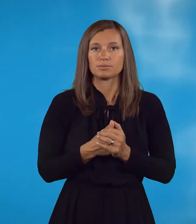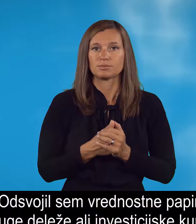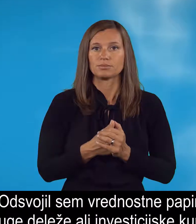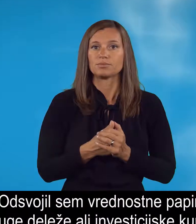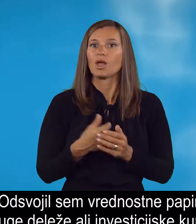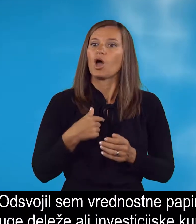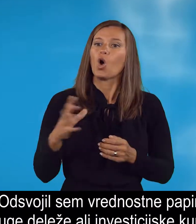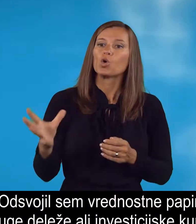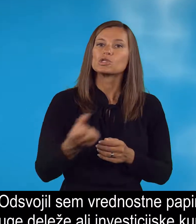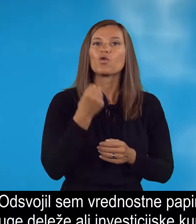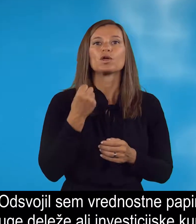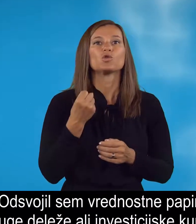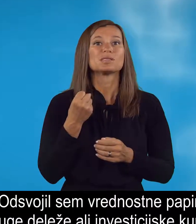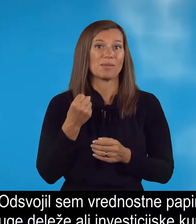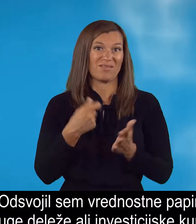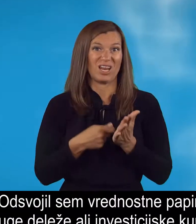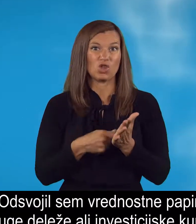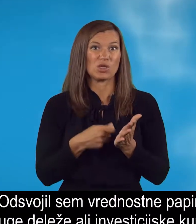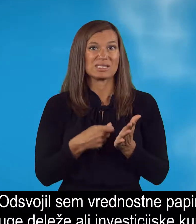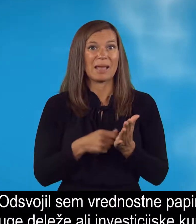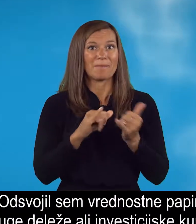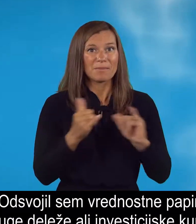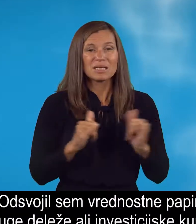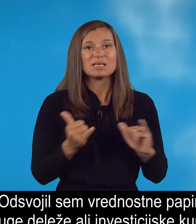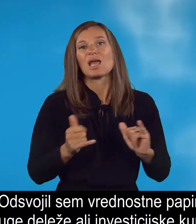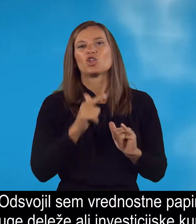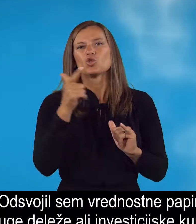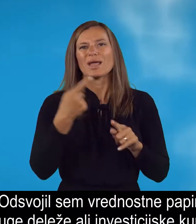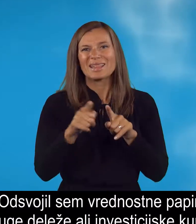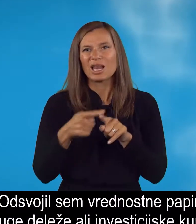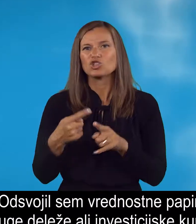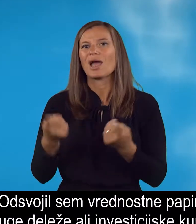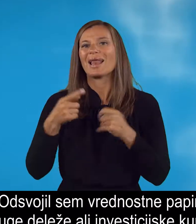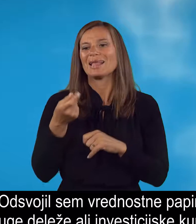Odsvojil sem vrednostne papirje, druge deleže ali investicijske kupone.